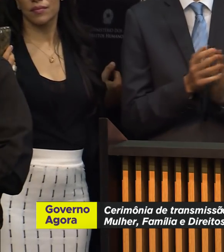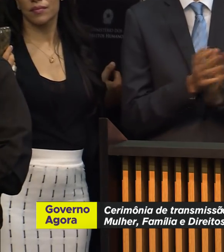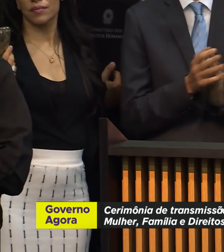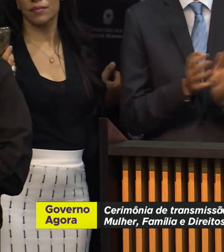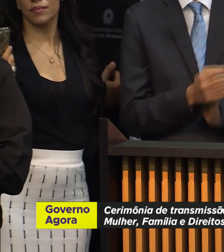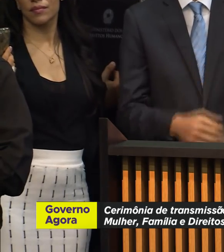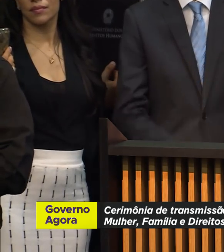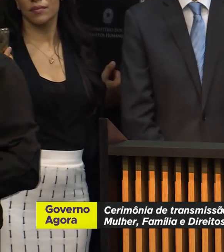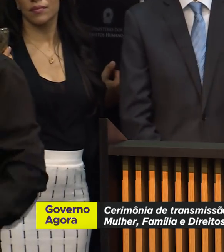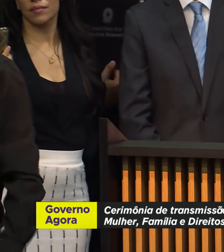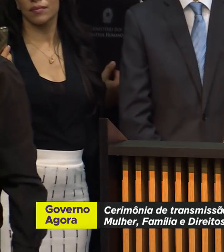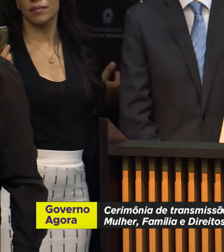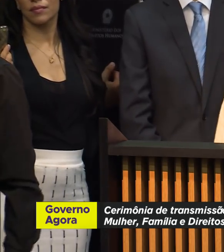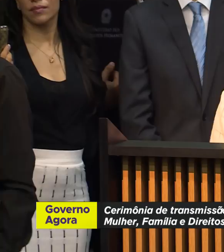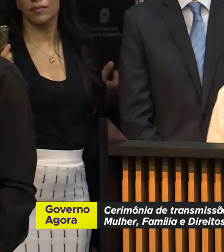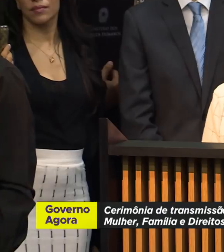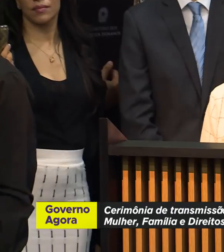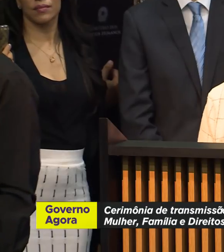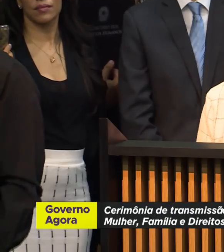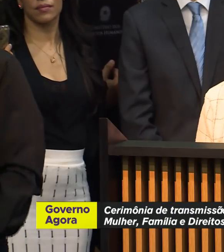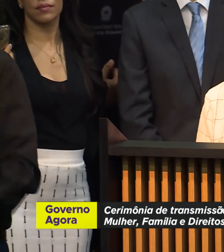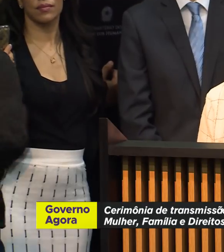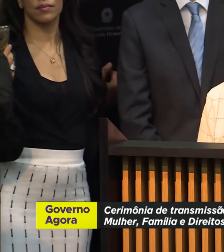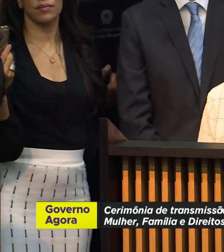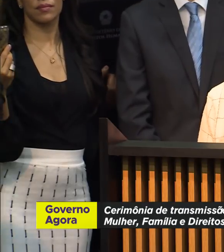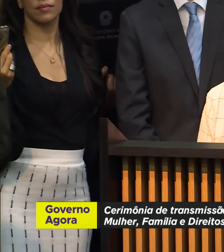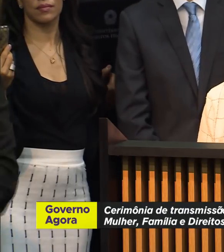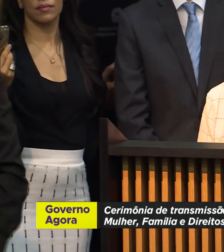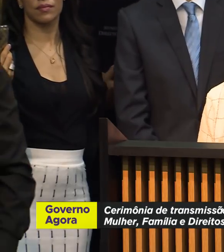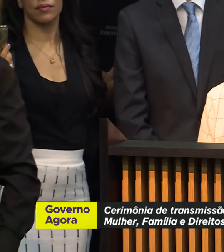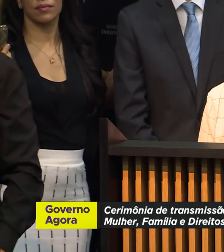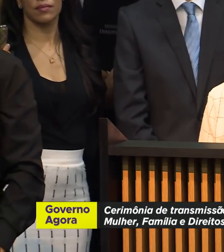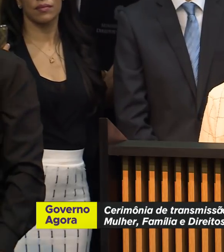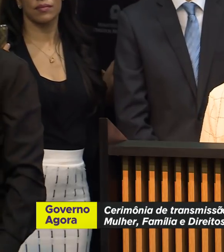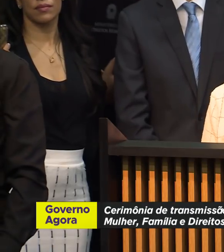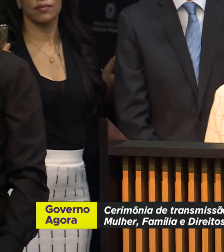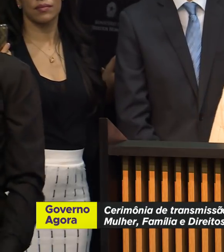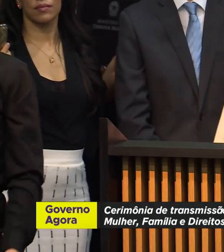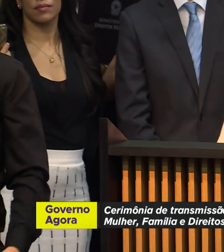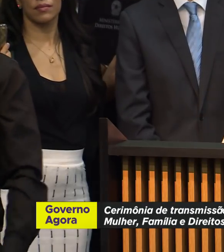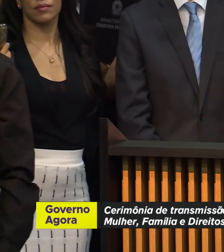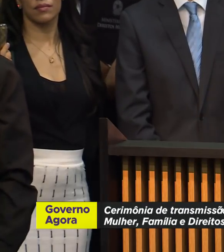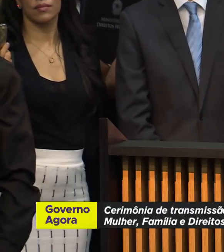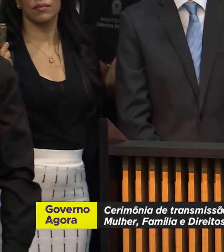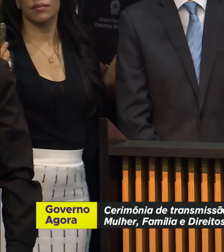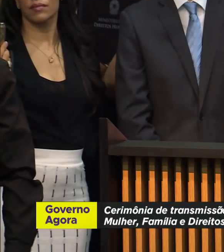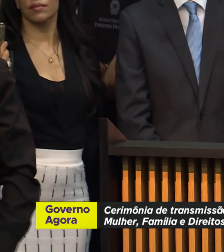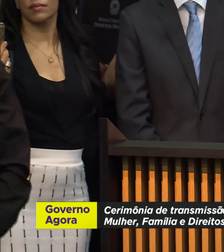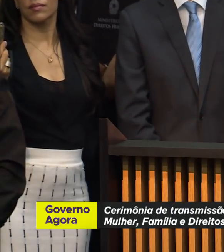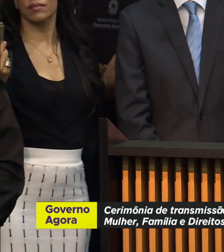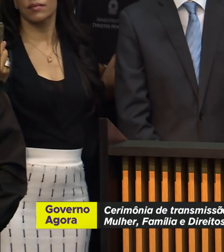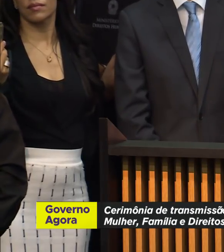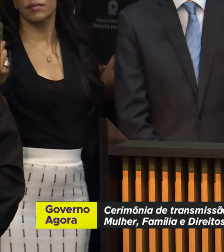Fui acusada. A imprensa fala que eu sou sequestradora. Sou perigosa.